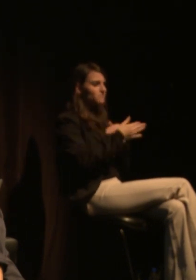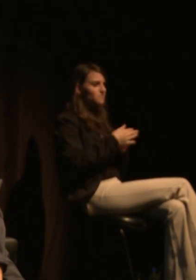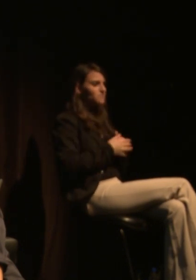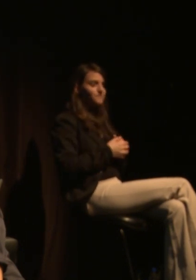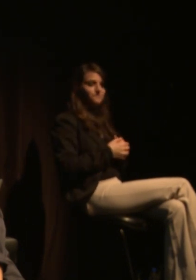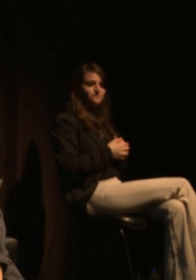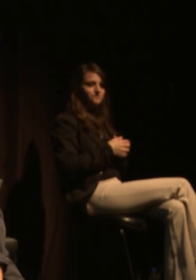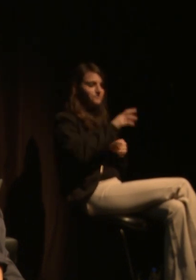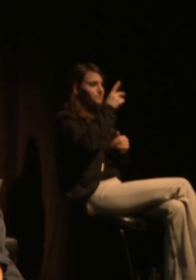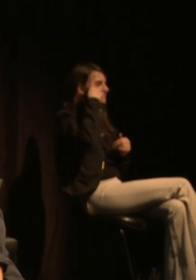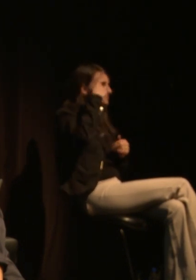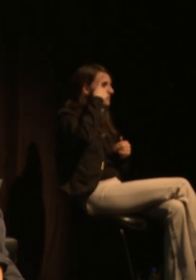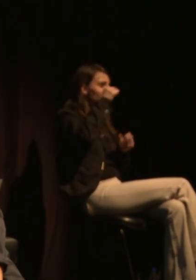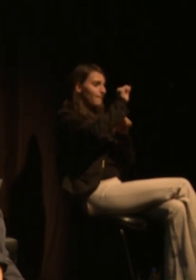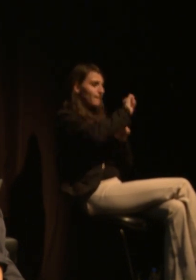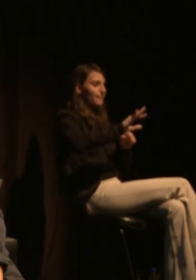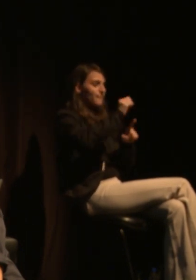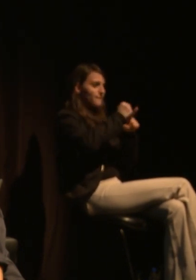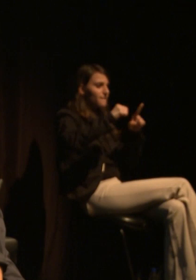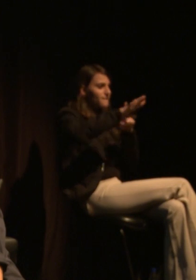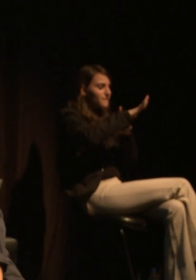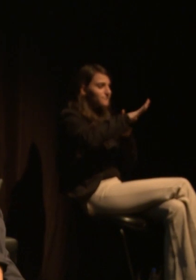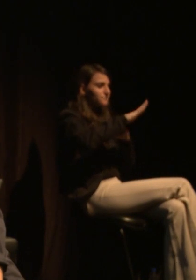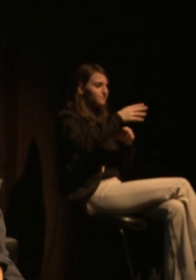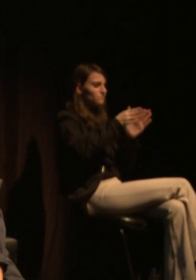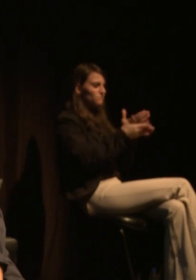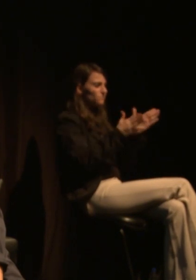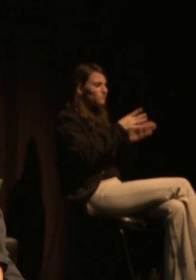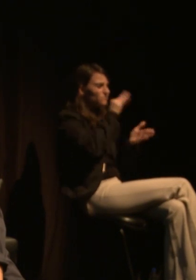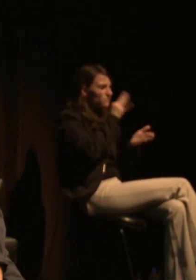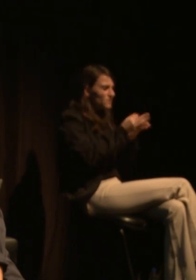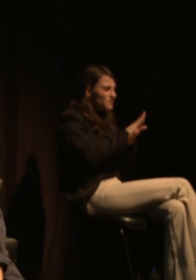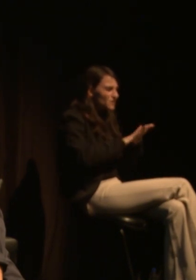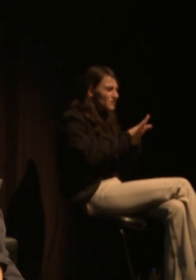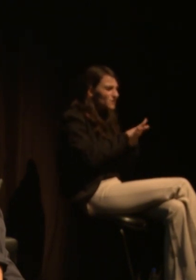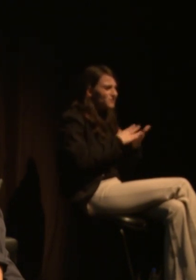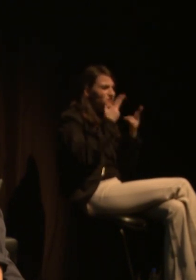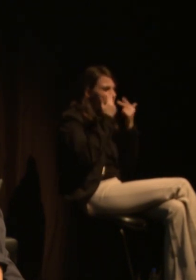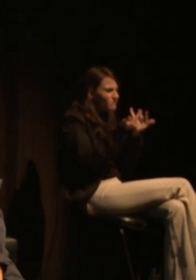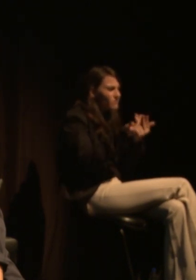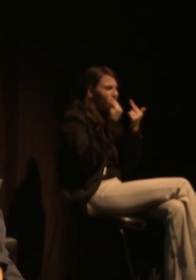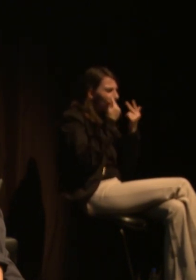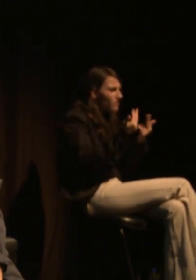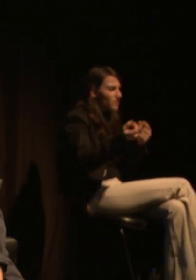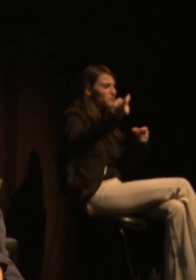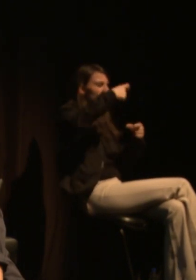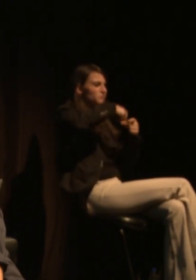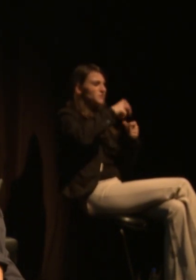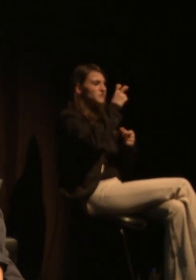Rural Brasileira, para a Sociedade Brasileira, para os produtores de café, e nada, todo mundo na moita, tudo, né? Voltei,